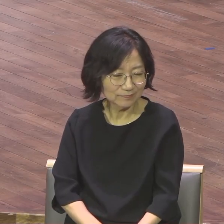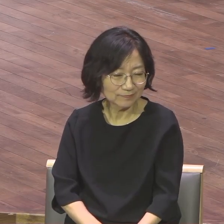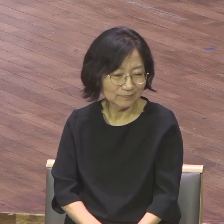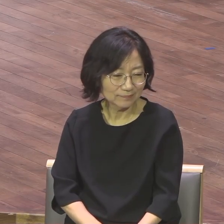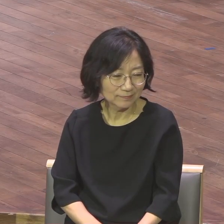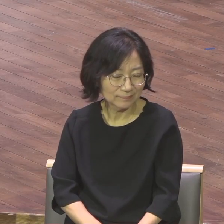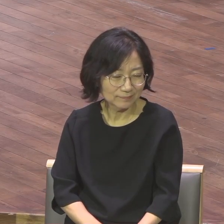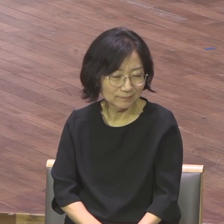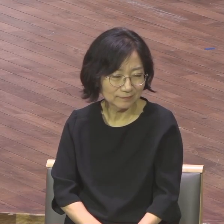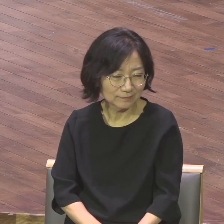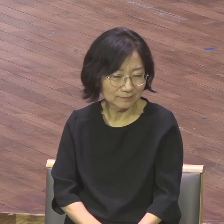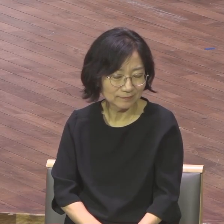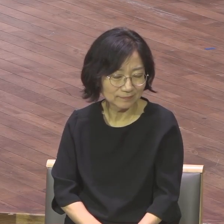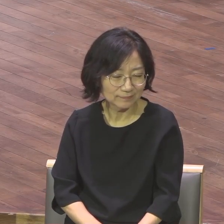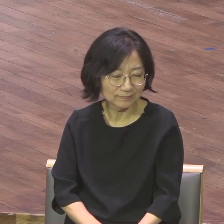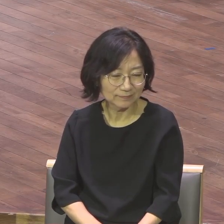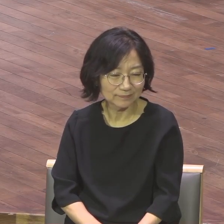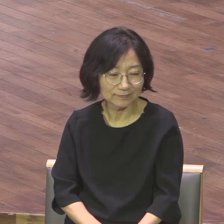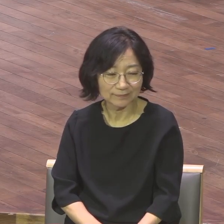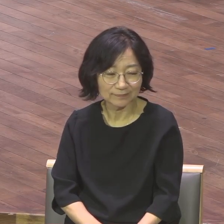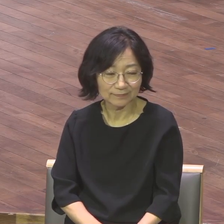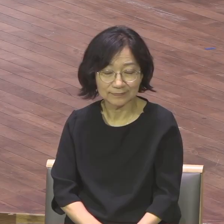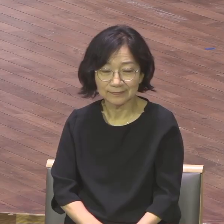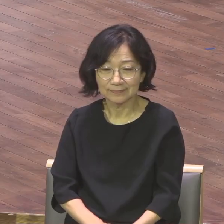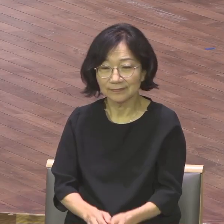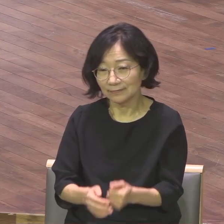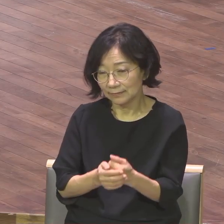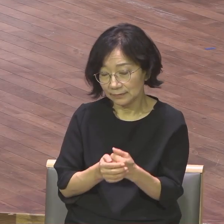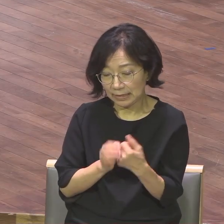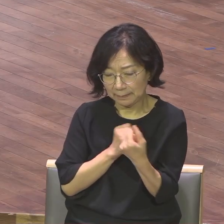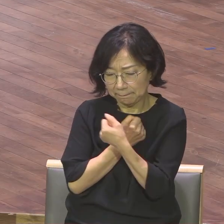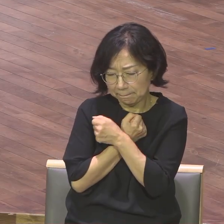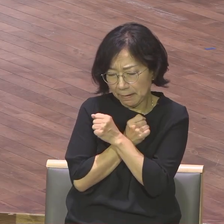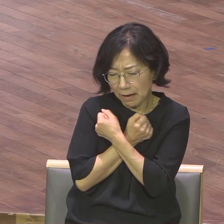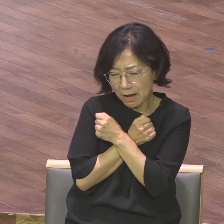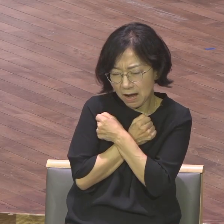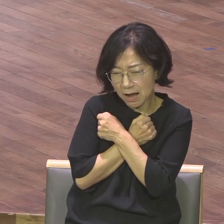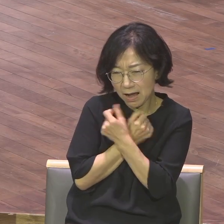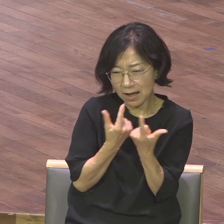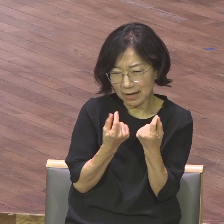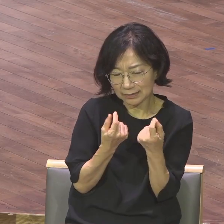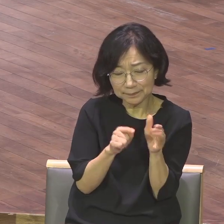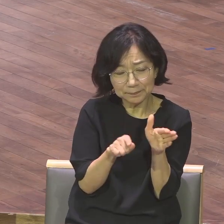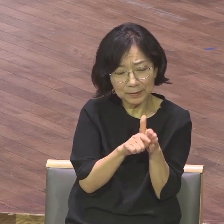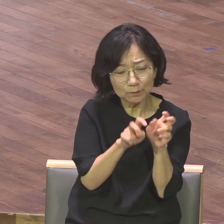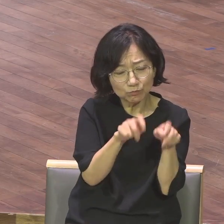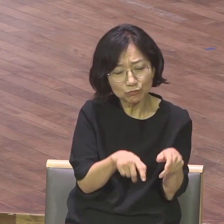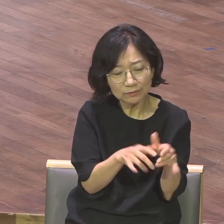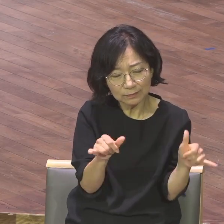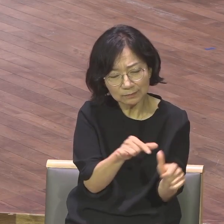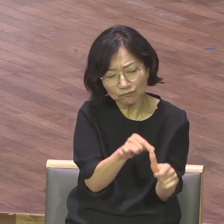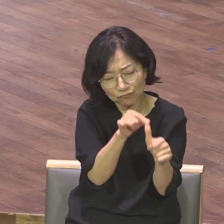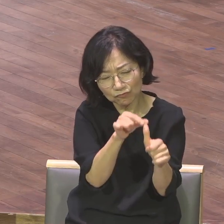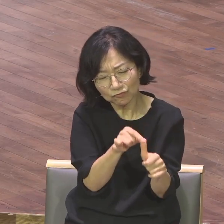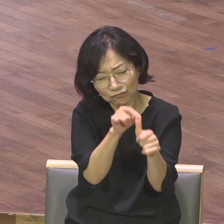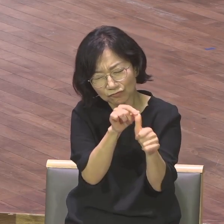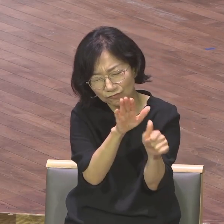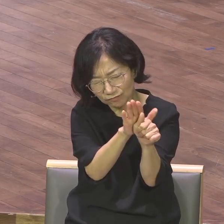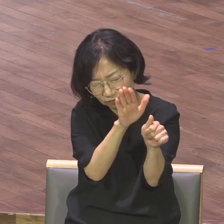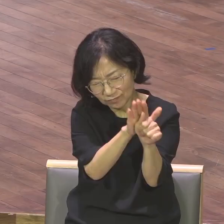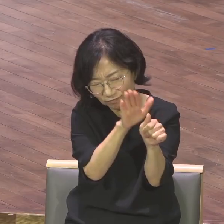말씀의 대언자. 그래서 마른 뼈와 같은 삶을 사는 불신 영혼들을 살려내는